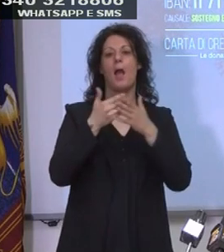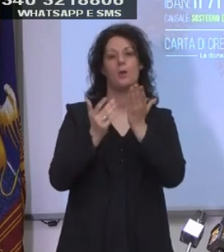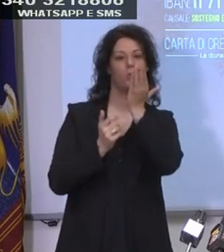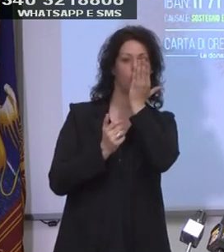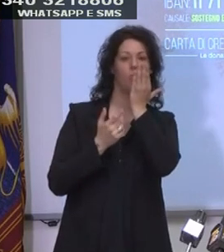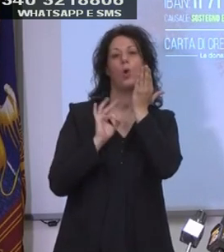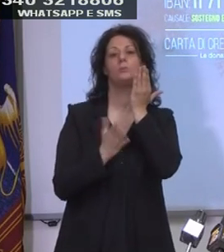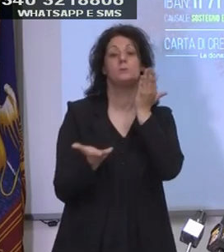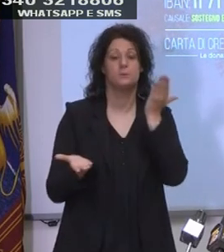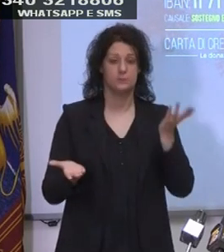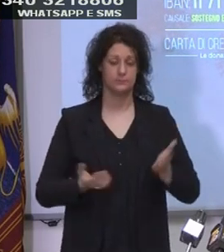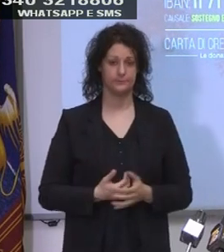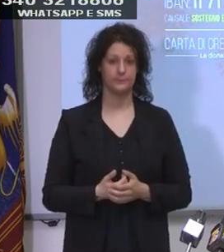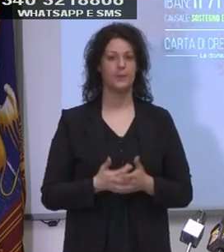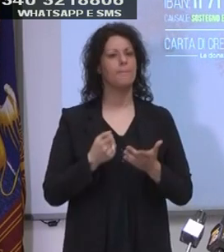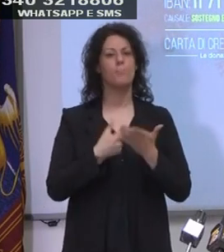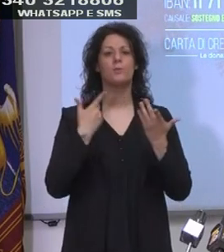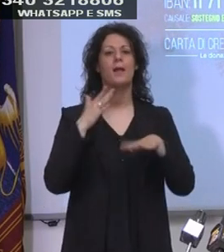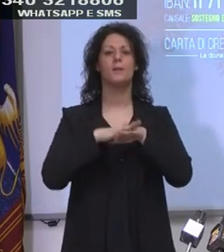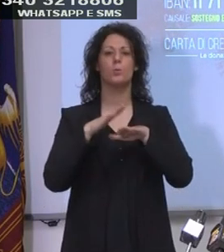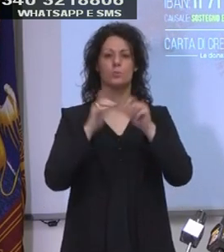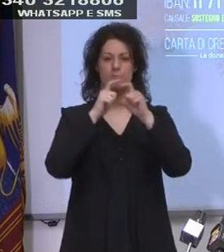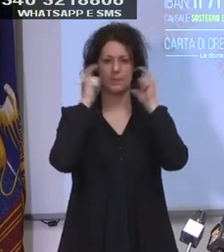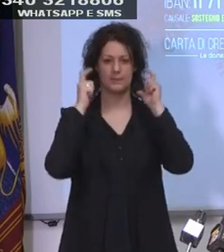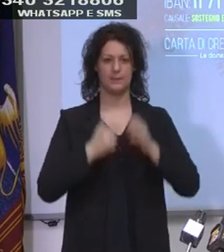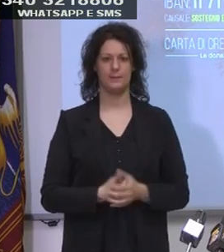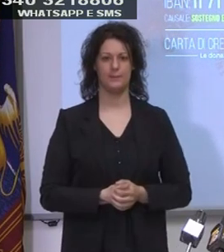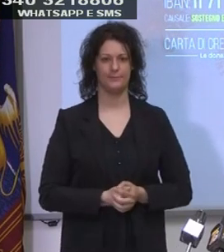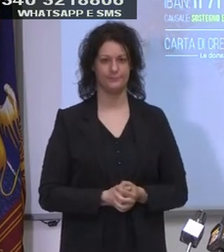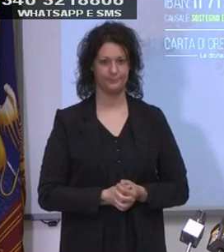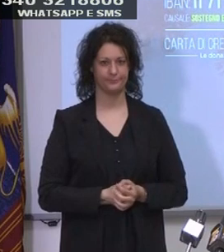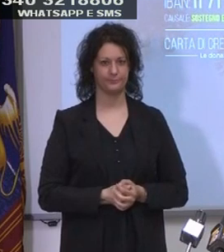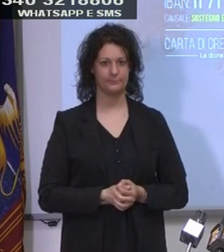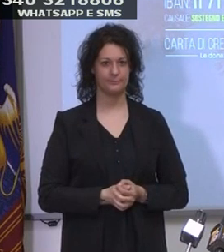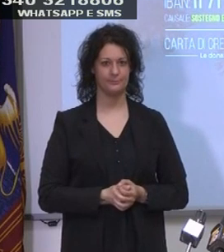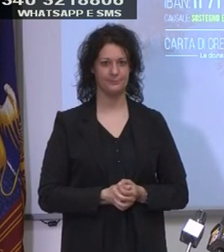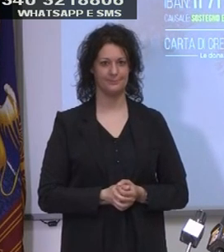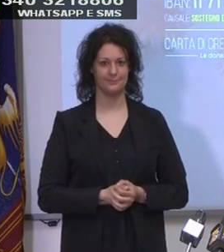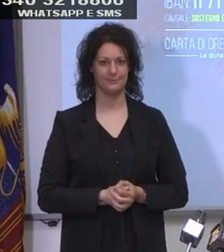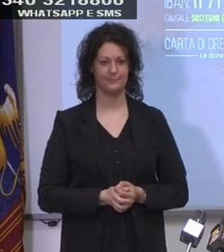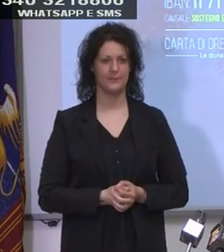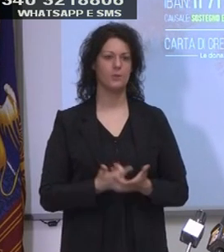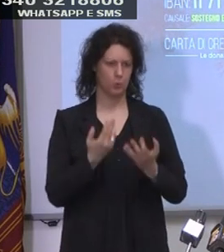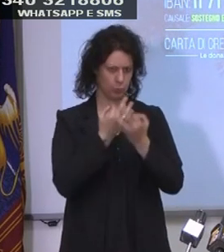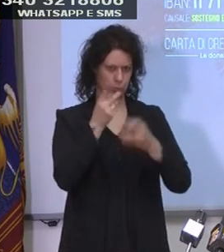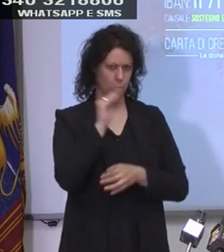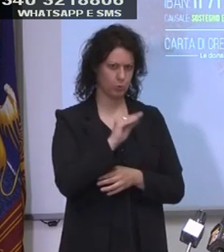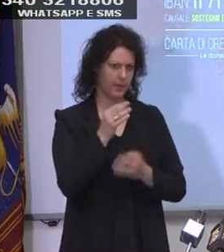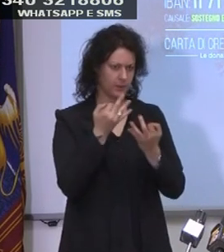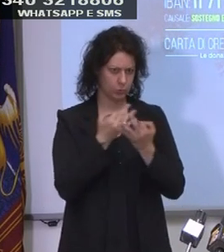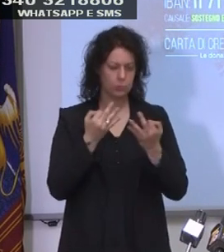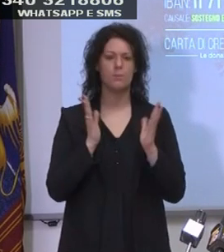via. Però insomma l'uso della mascherina è fondamentale, quindi giusto e corretto il tema che poni,